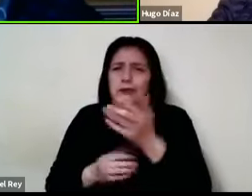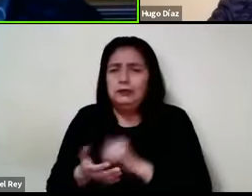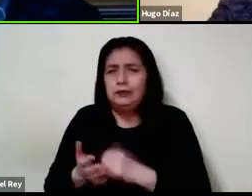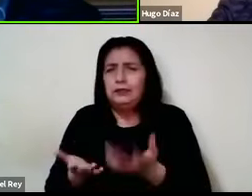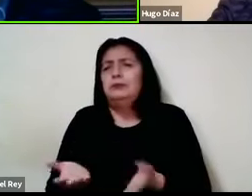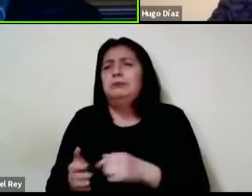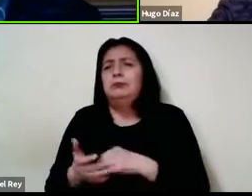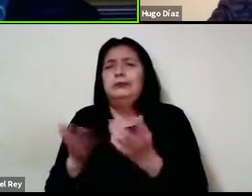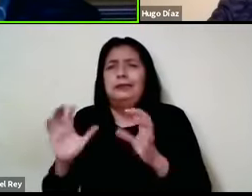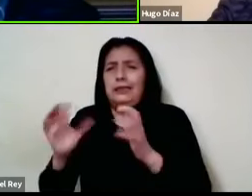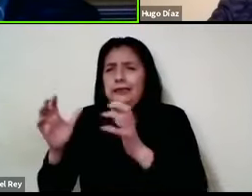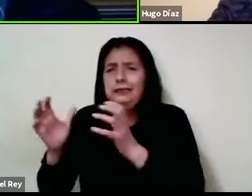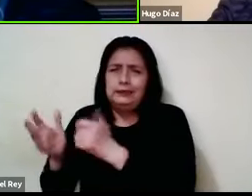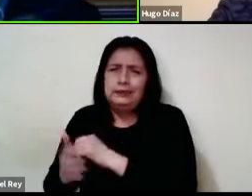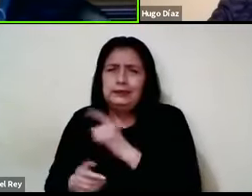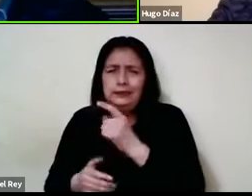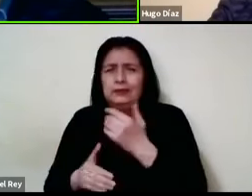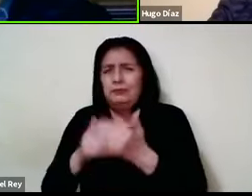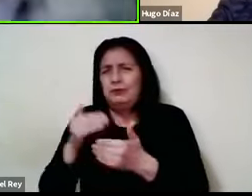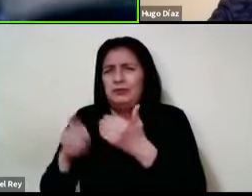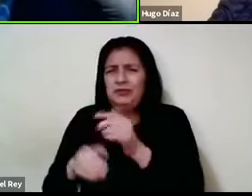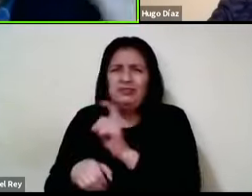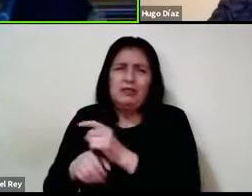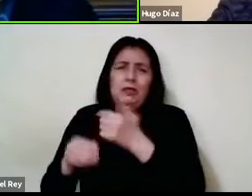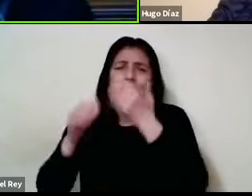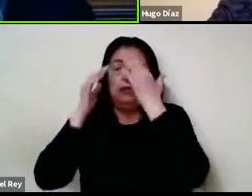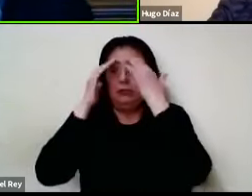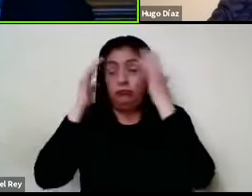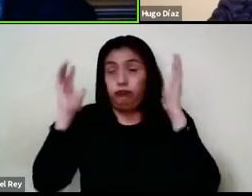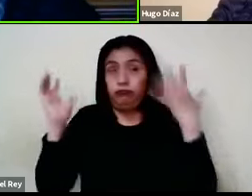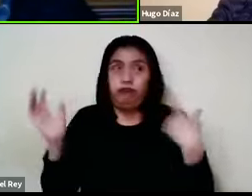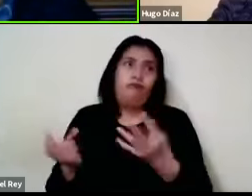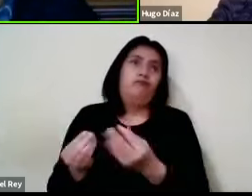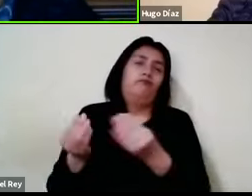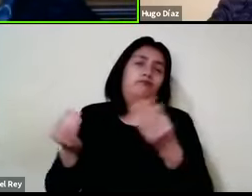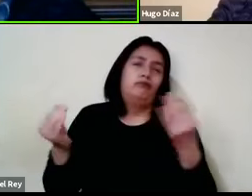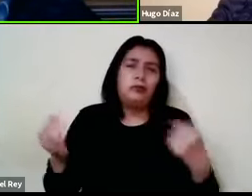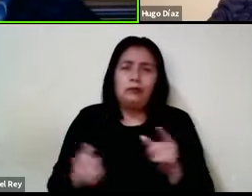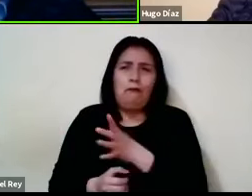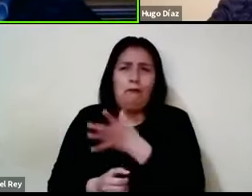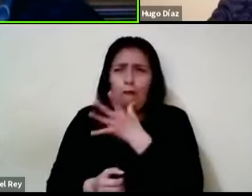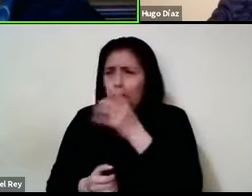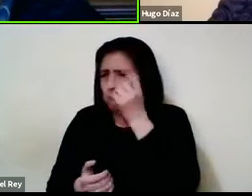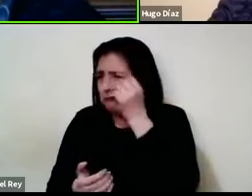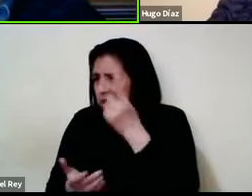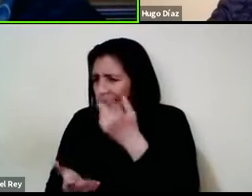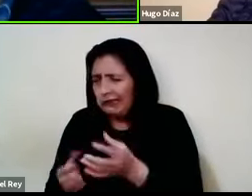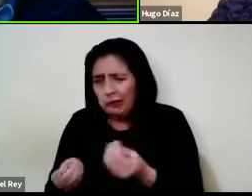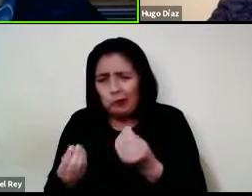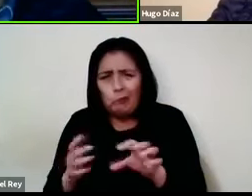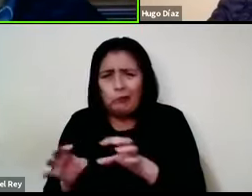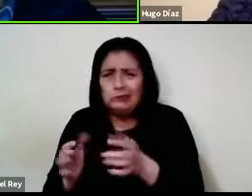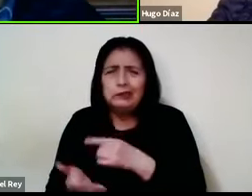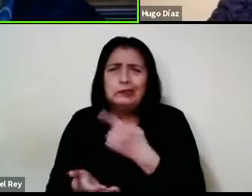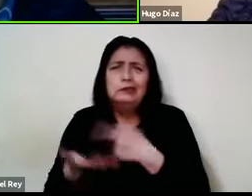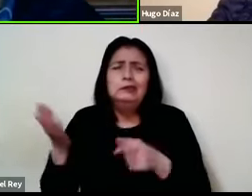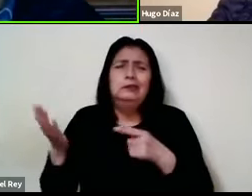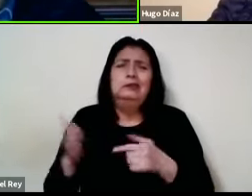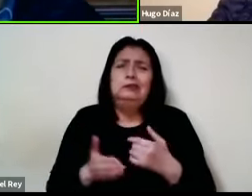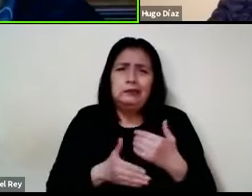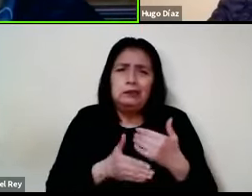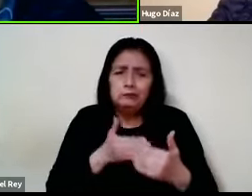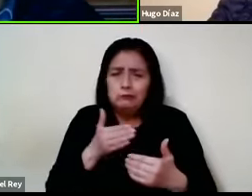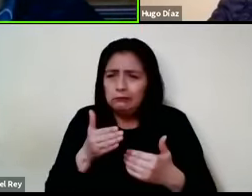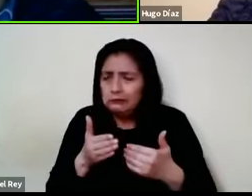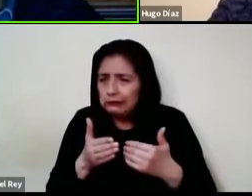del aprendizaje y tienes tus procesos pedagógicos, metodos, todo es un rollo. Y si no lo entiendes, y si te quedas en el paso